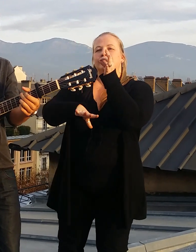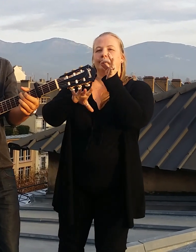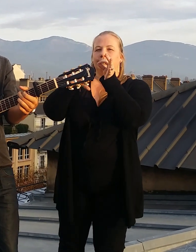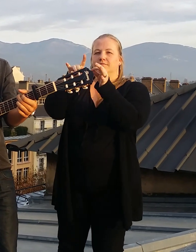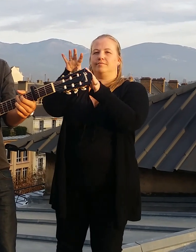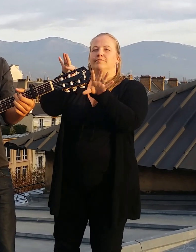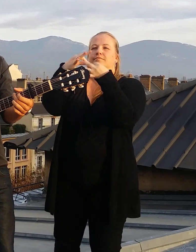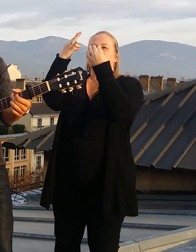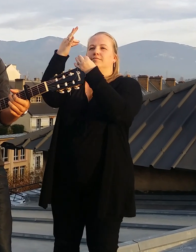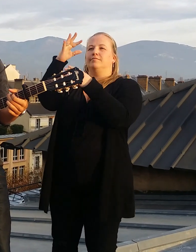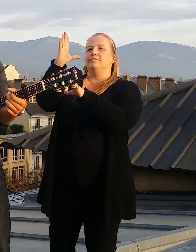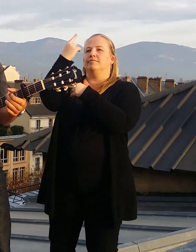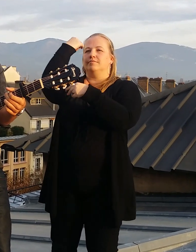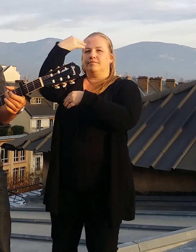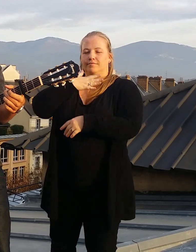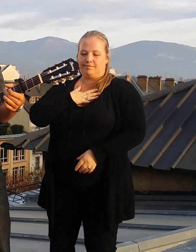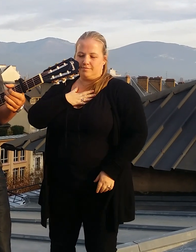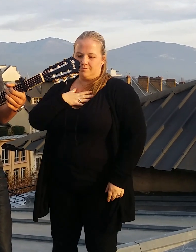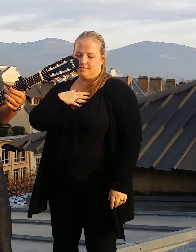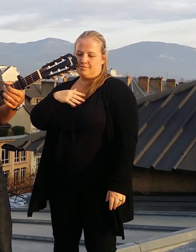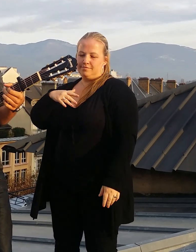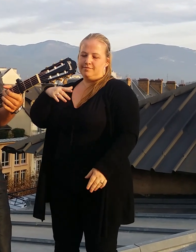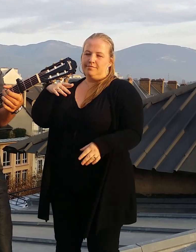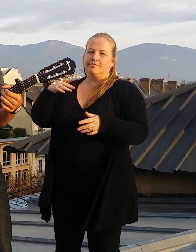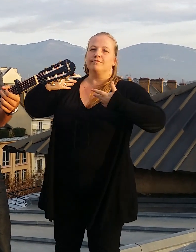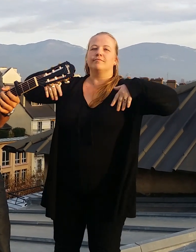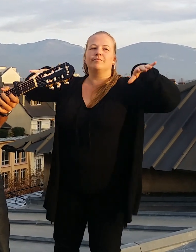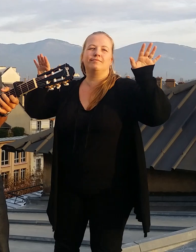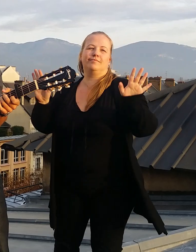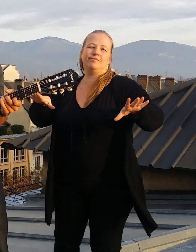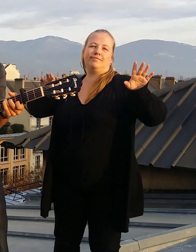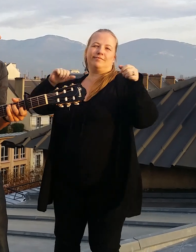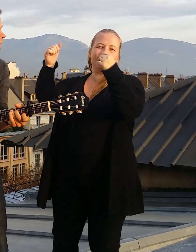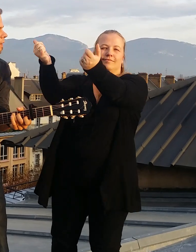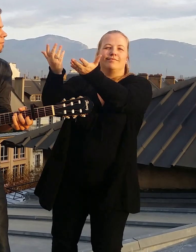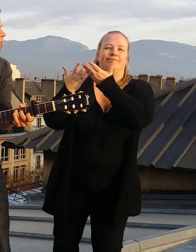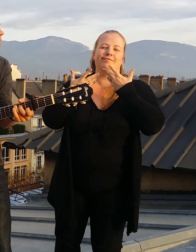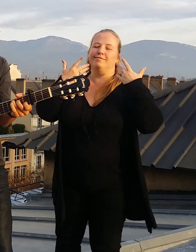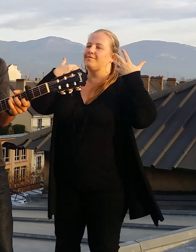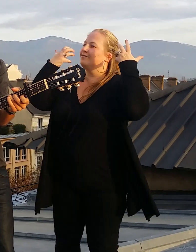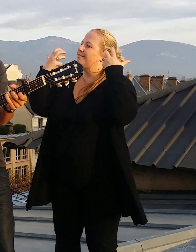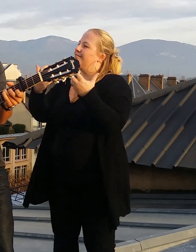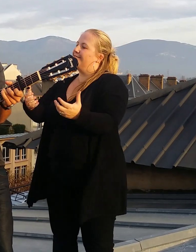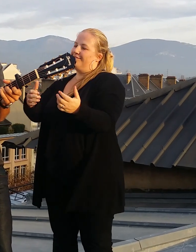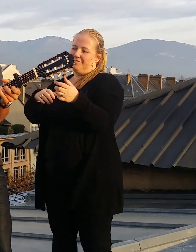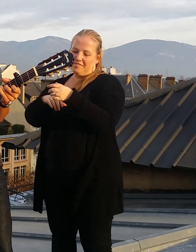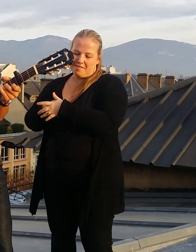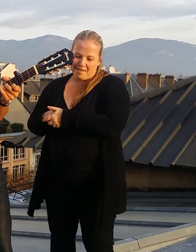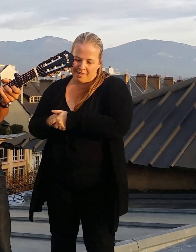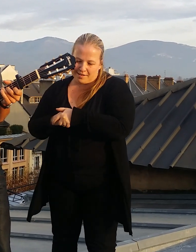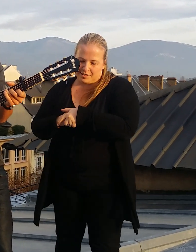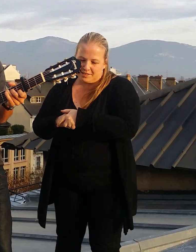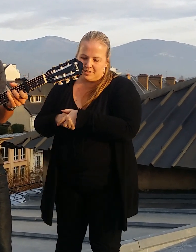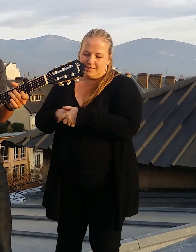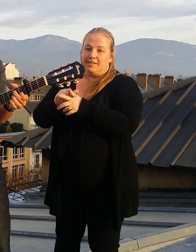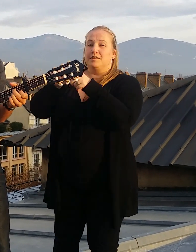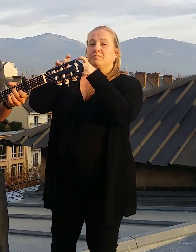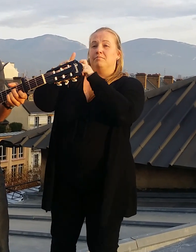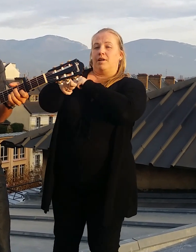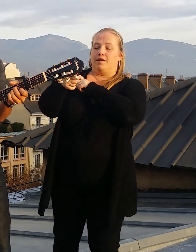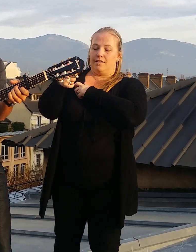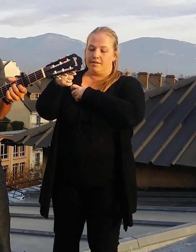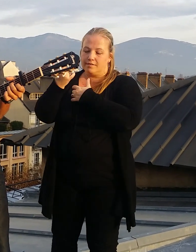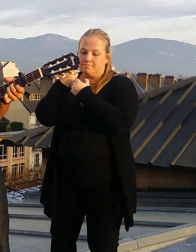qu'il me trouve une solution. Je voudrais qu'il m'offre des ailes, qu'il